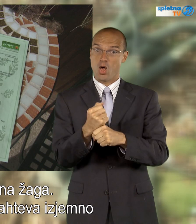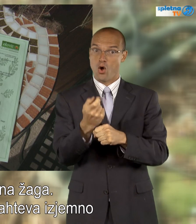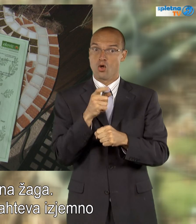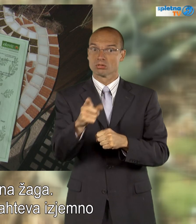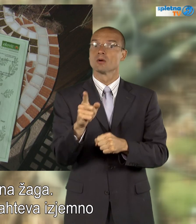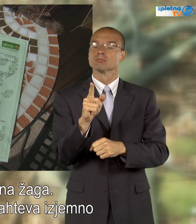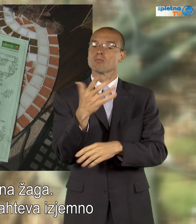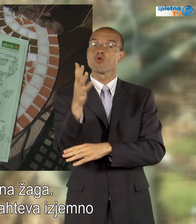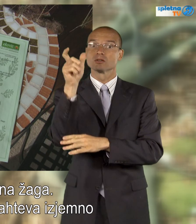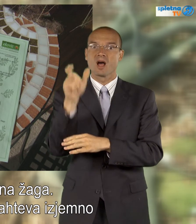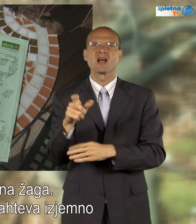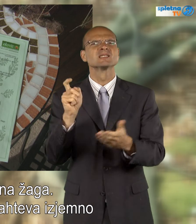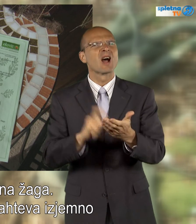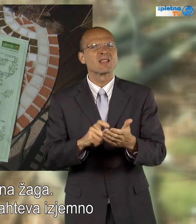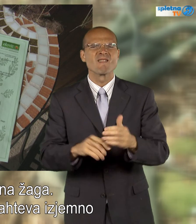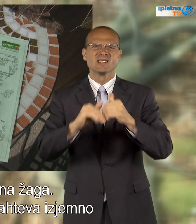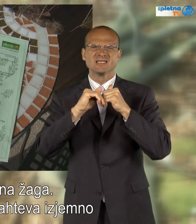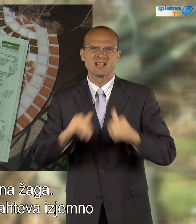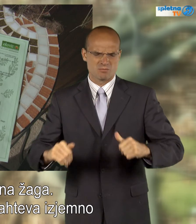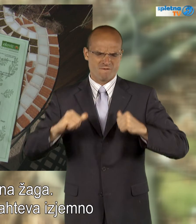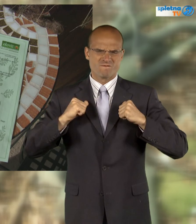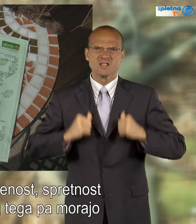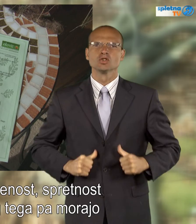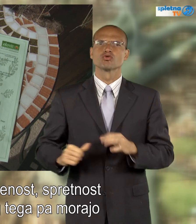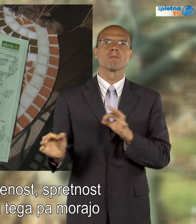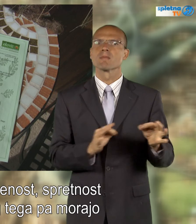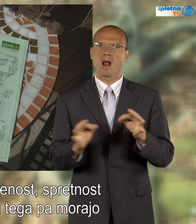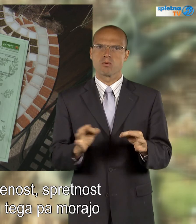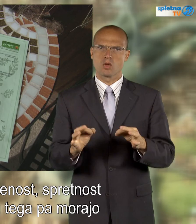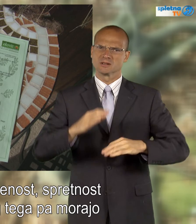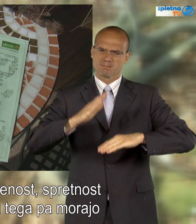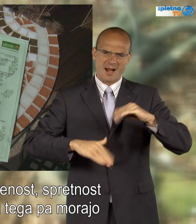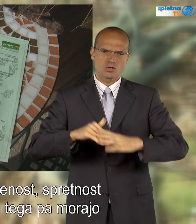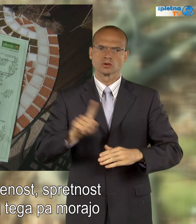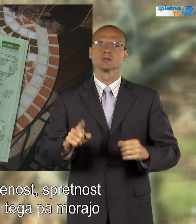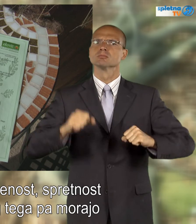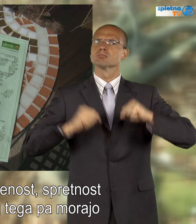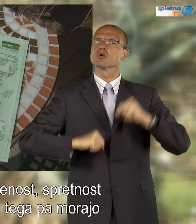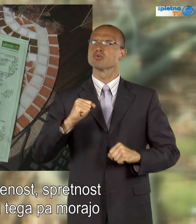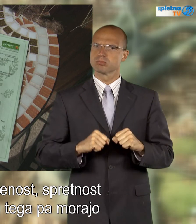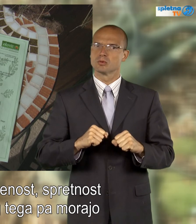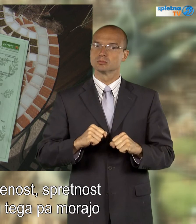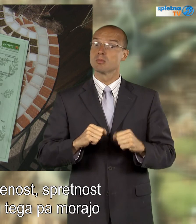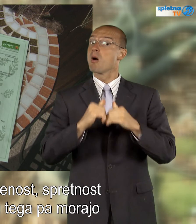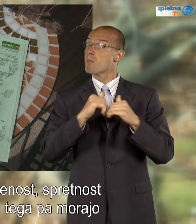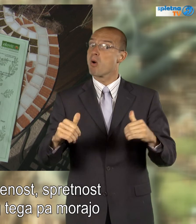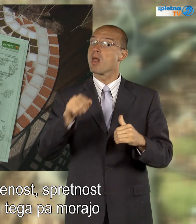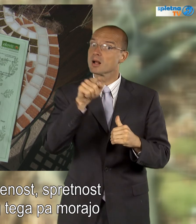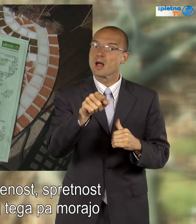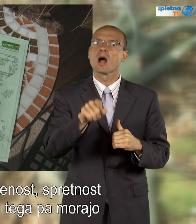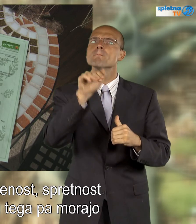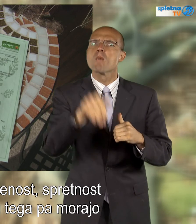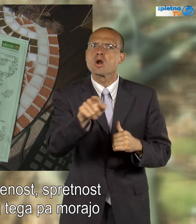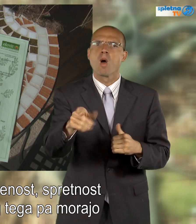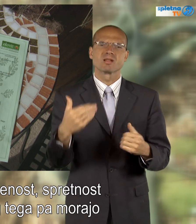Delo od gozdarja zahteva izjemno psihofizično pripravljenost, spretnost in zmogljivost. Poleg tega pa morajo biti vzdržljivi